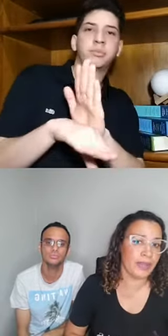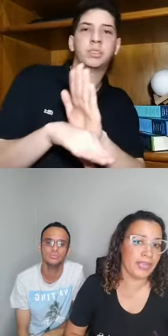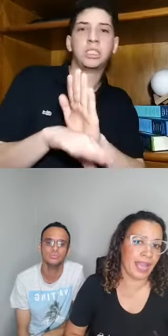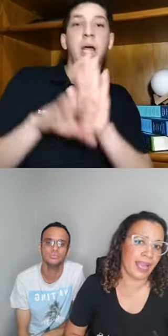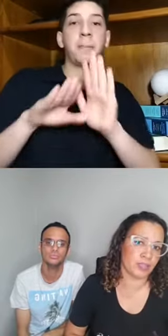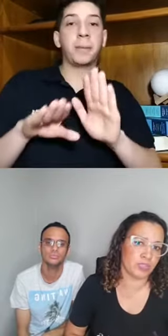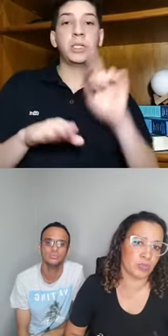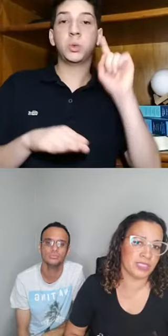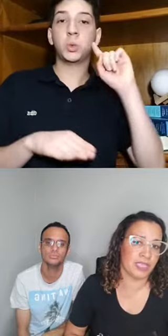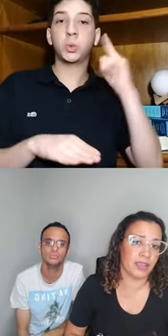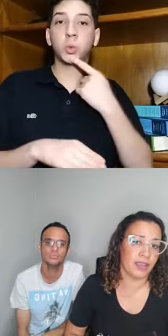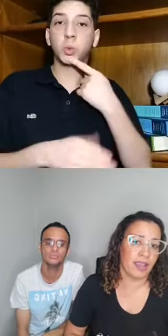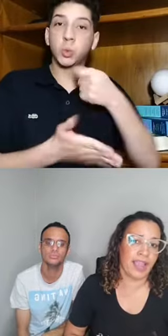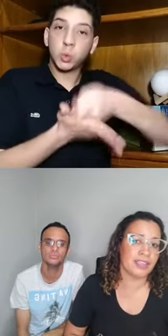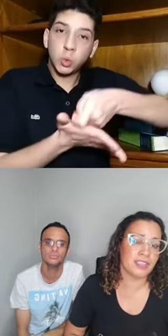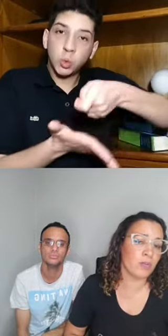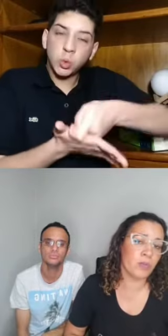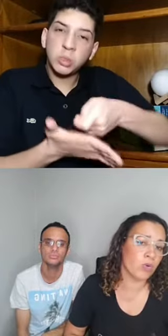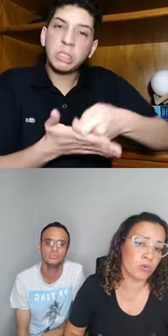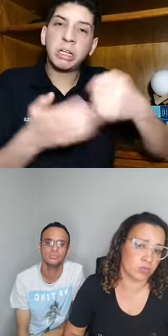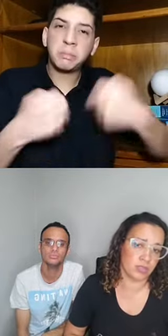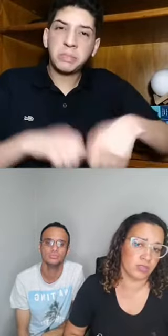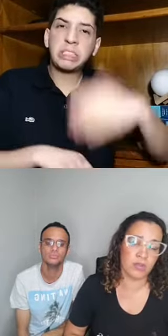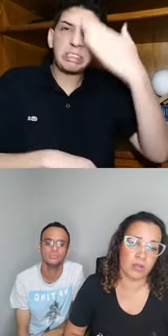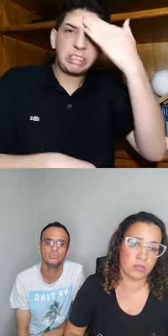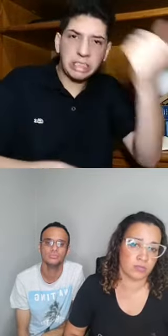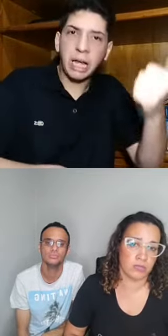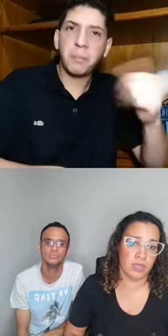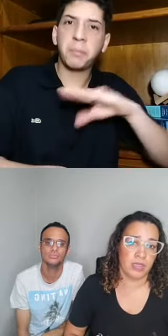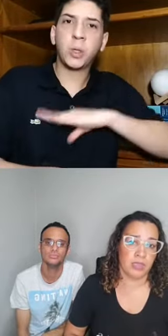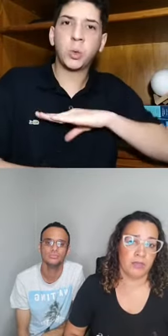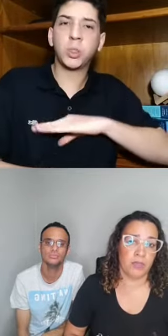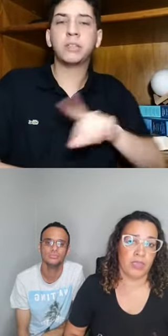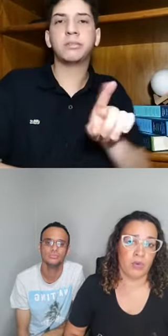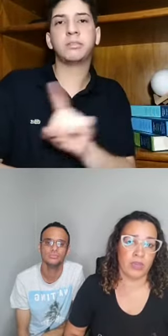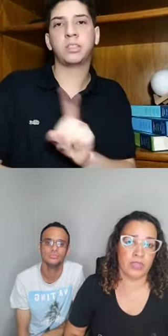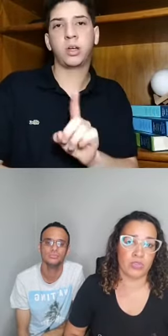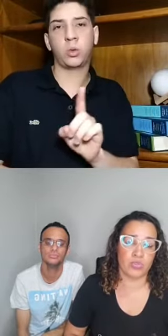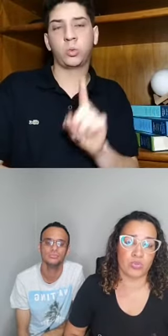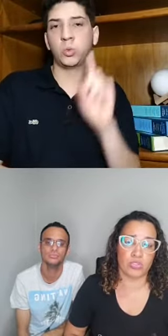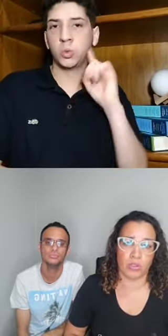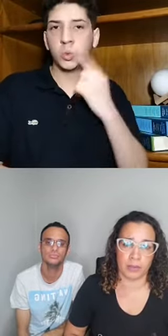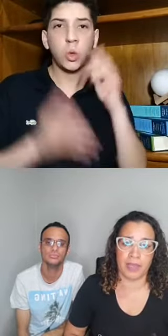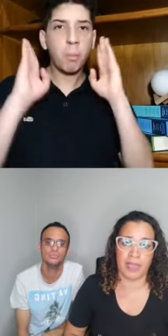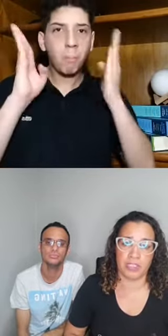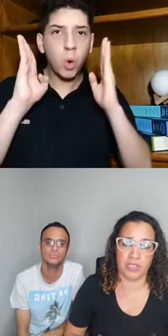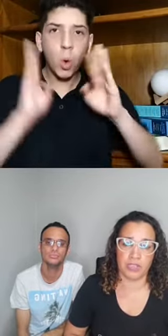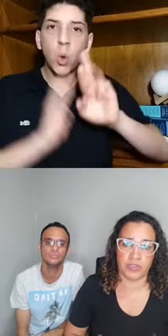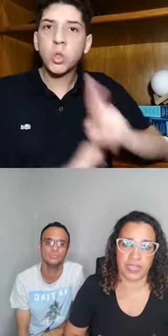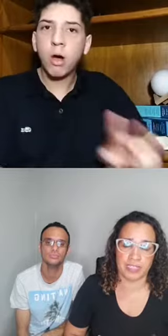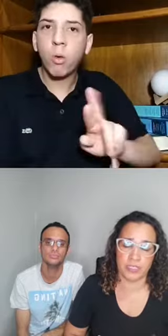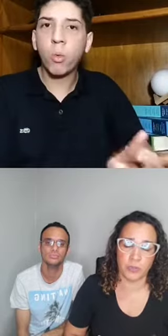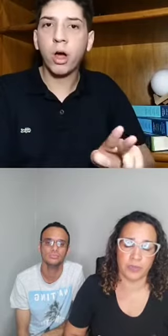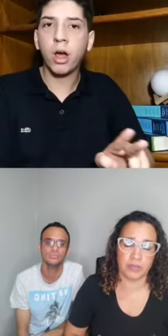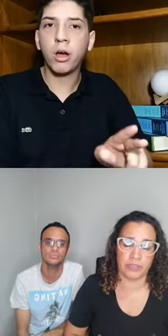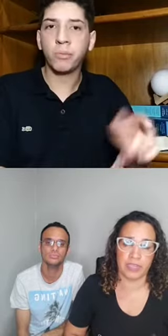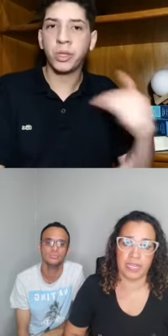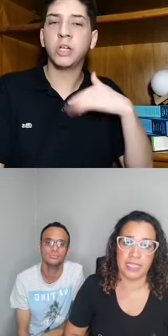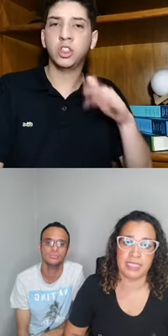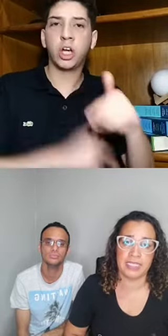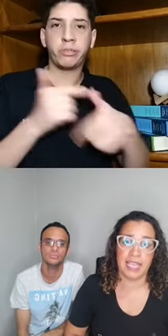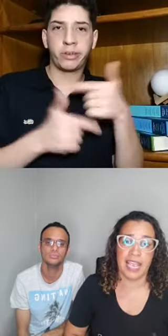são obrigados, tipo assim, eles são burros. Não, eu conheço surdos, igual eu trabalhei na identificação,